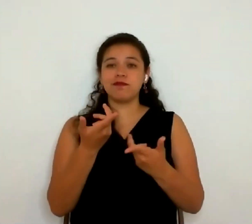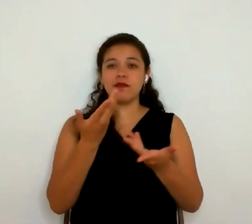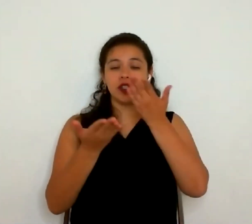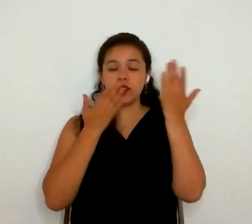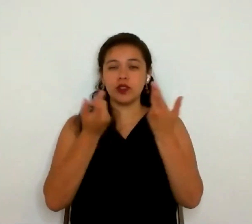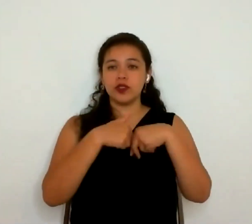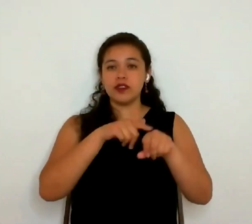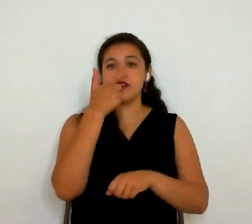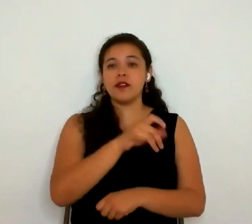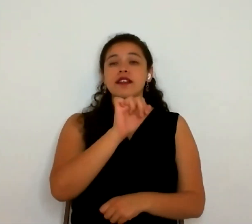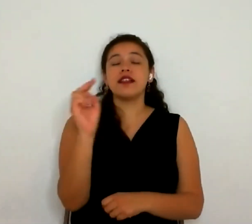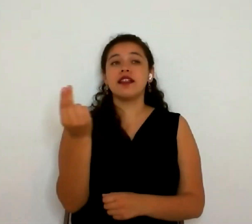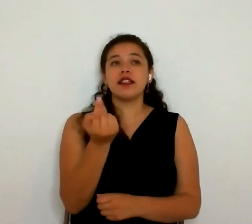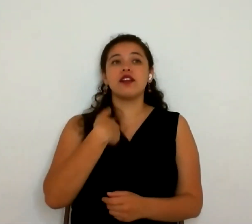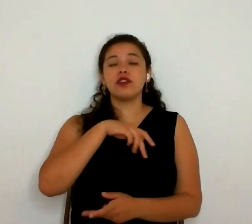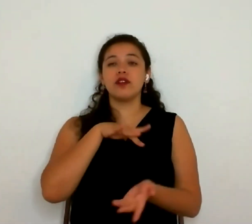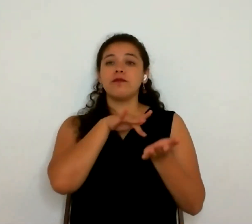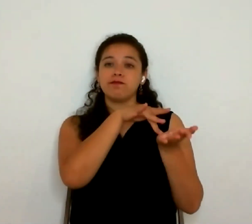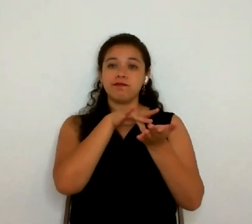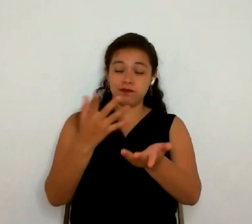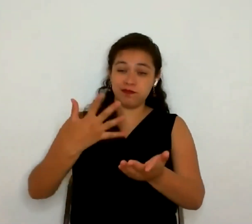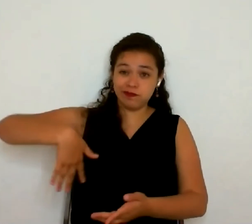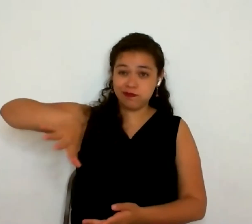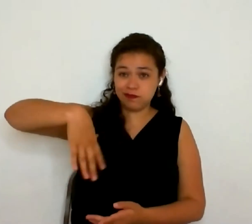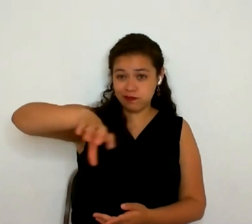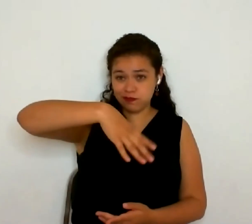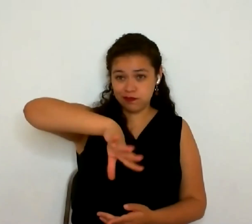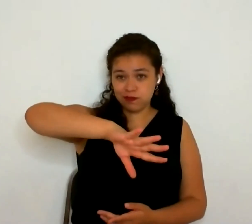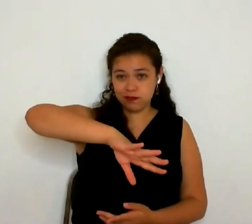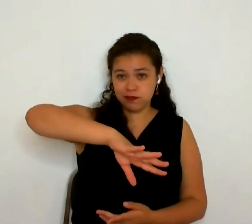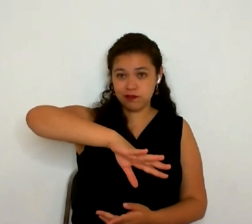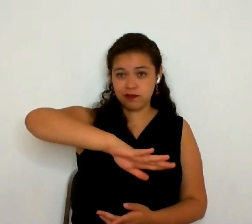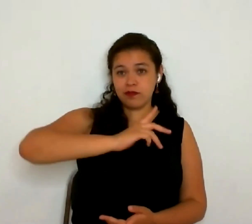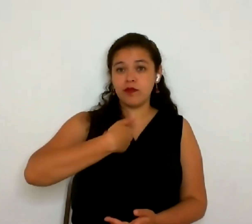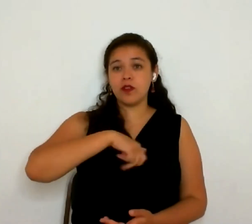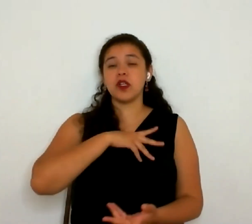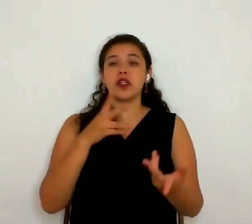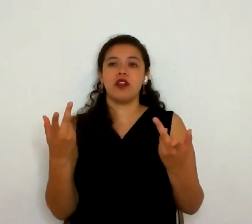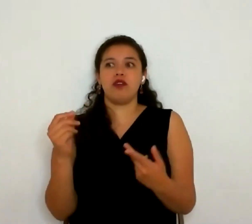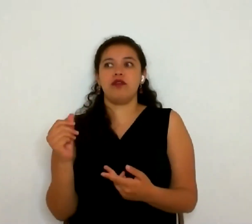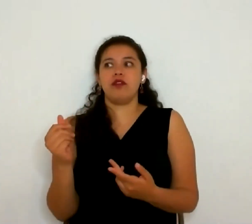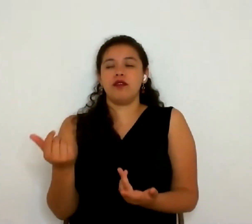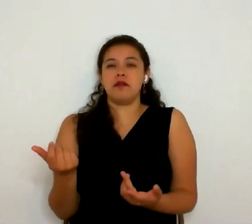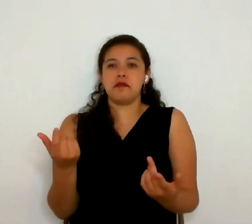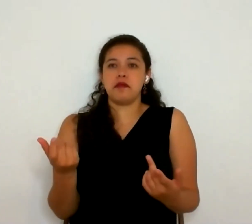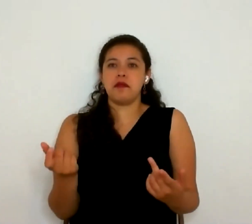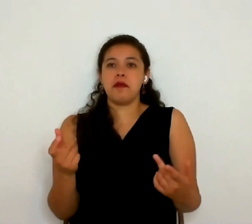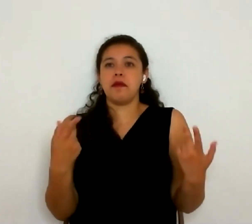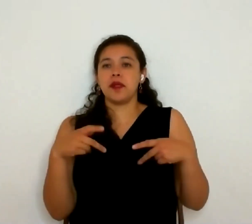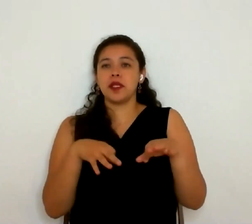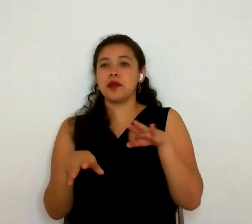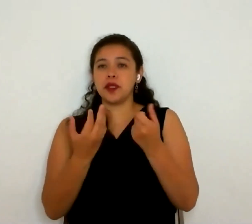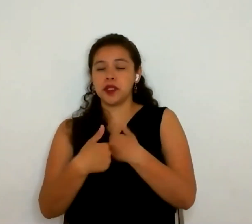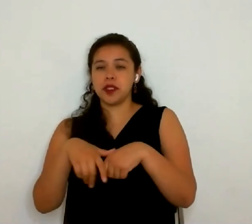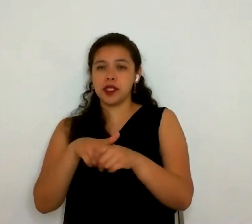hemos buscado apoyo como trabajadores que nos apoyan trabajo social pero no